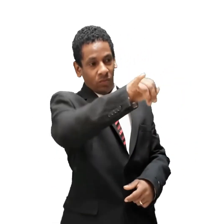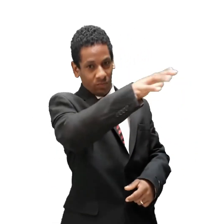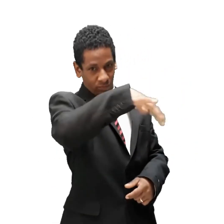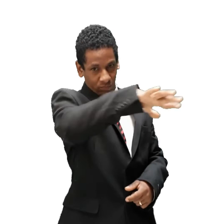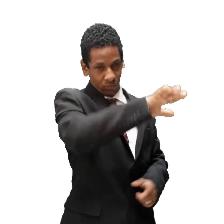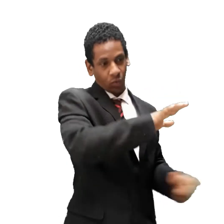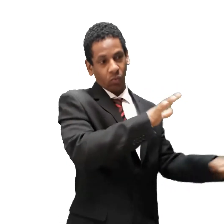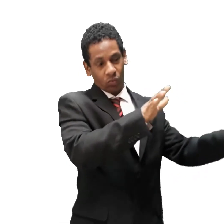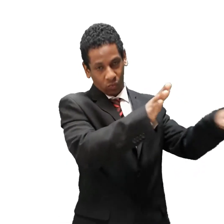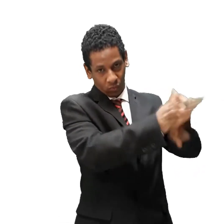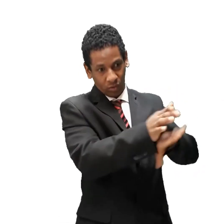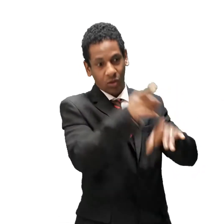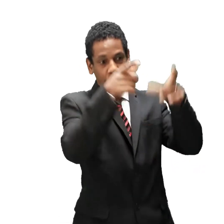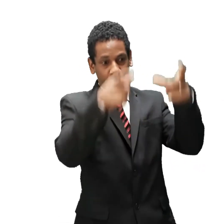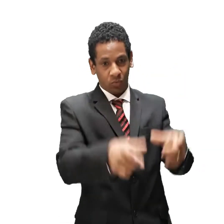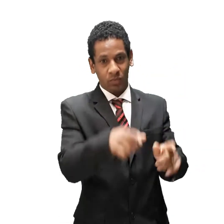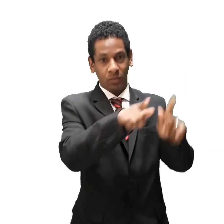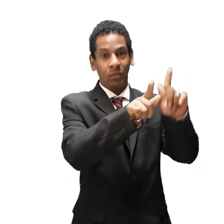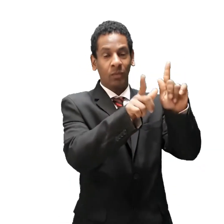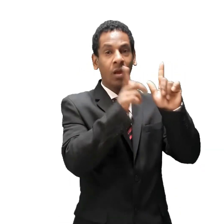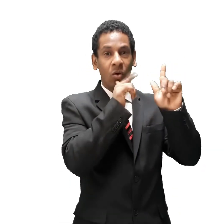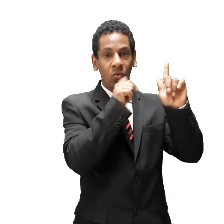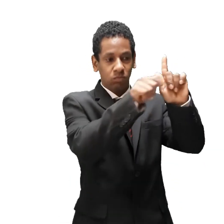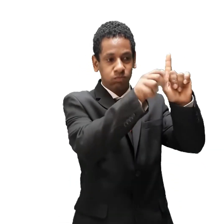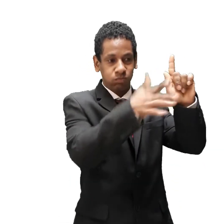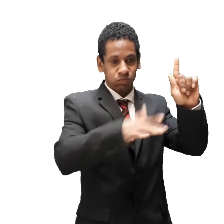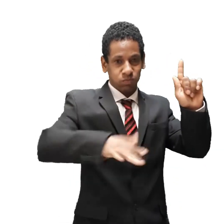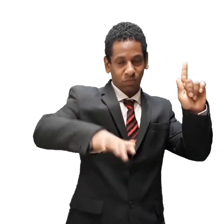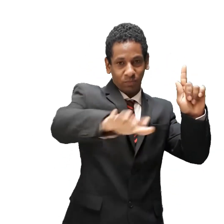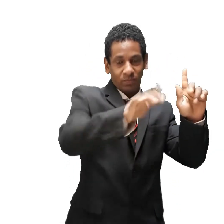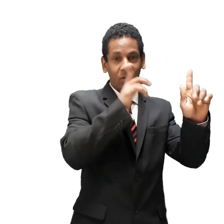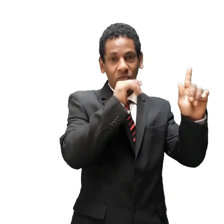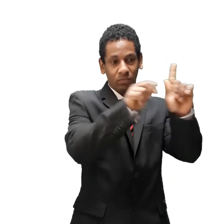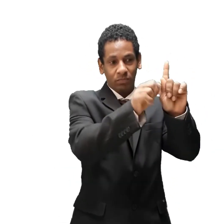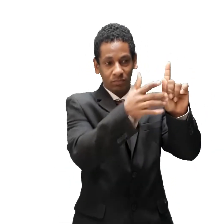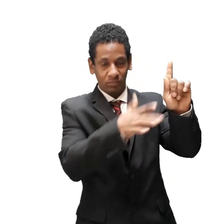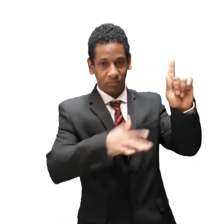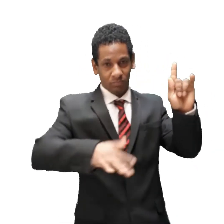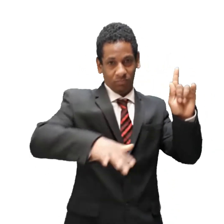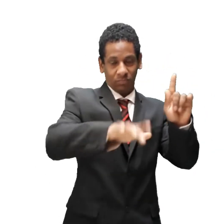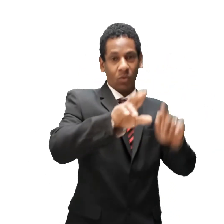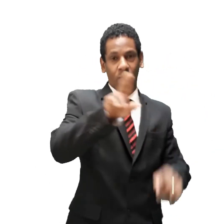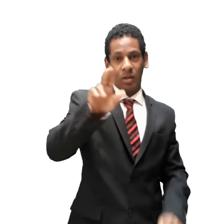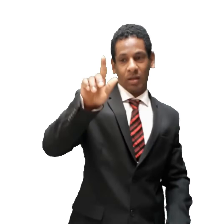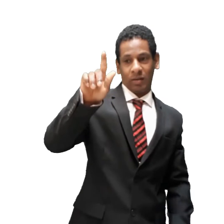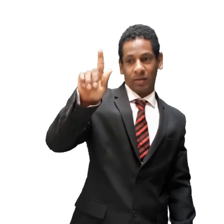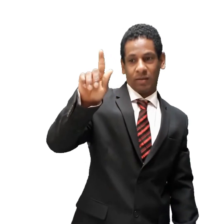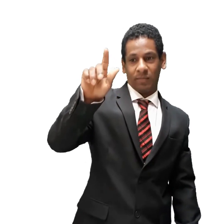da Judeia, e ele precisava ir para a Galileia. Vou soletrar aqui.